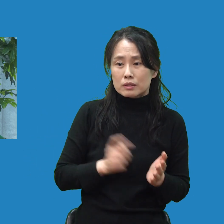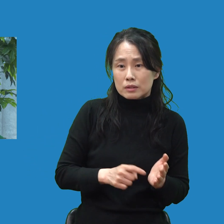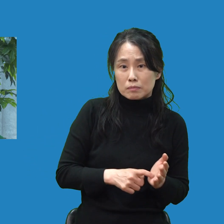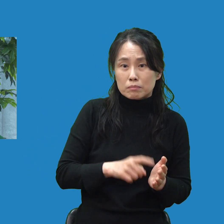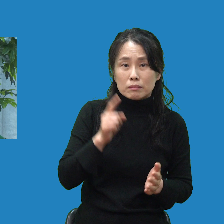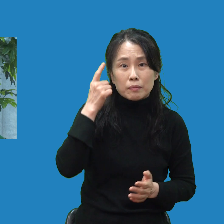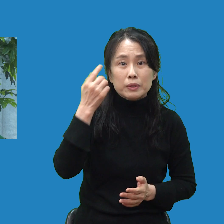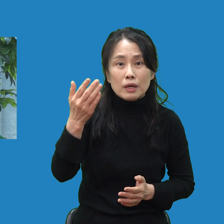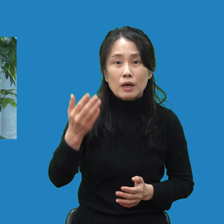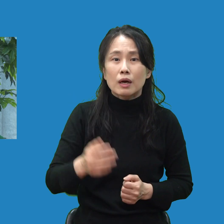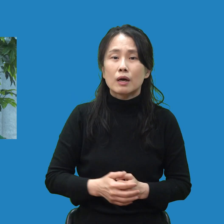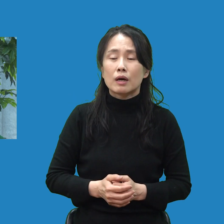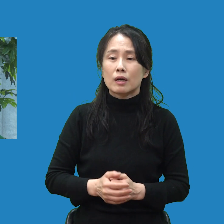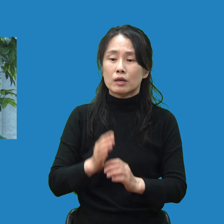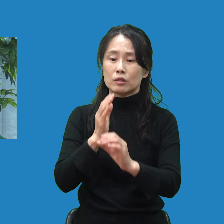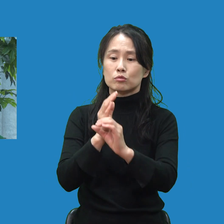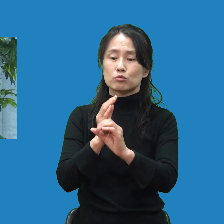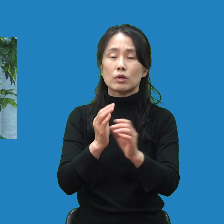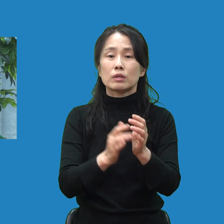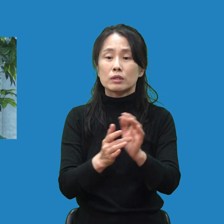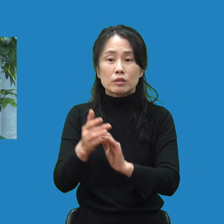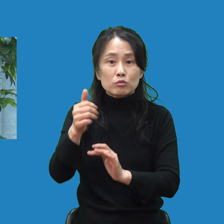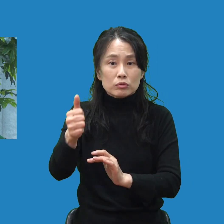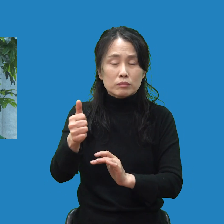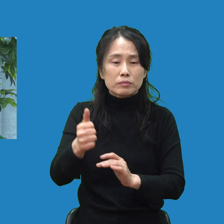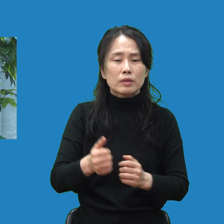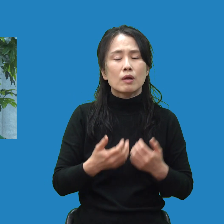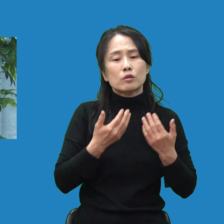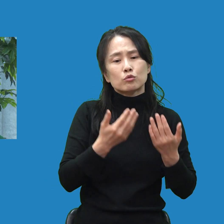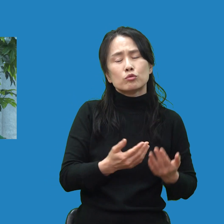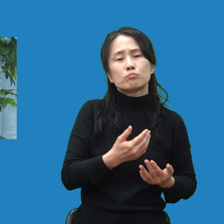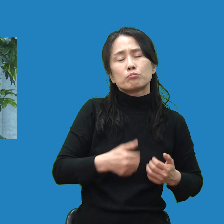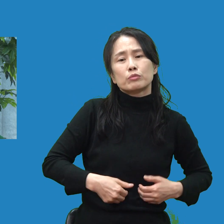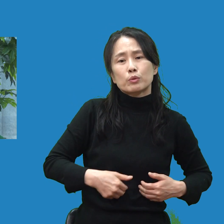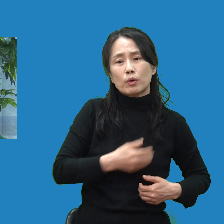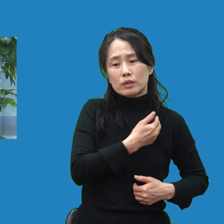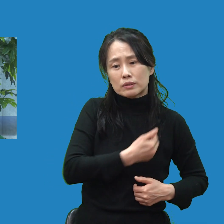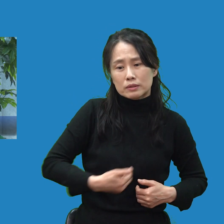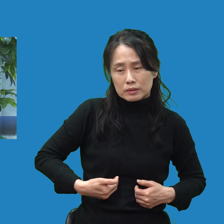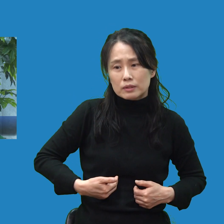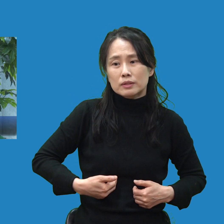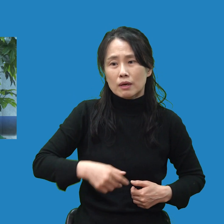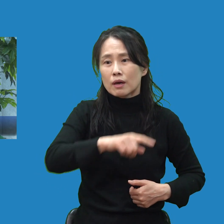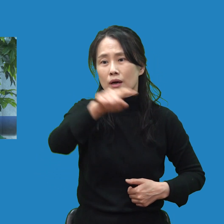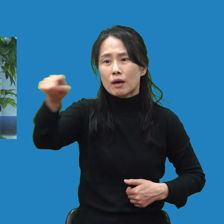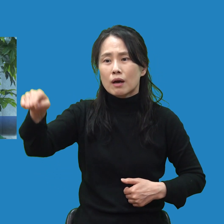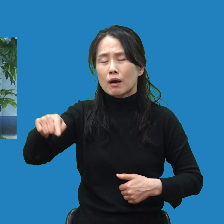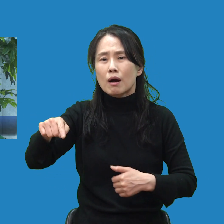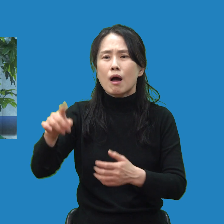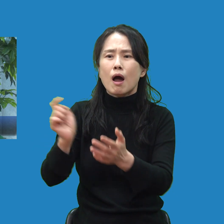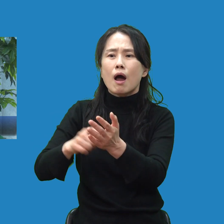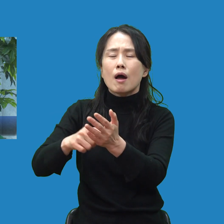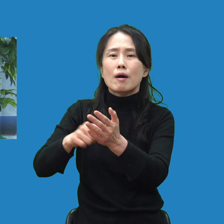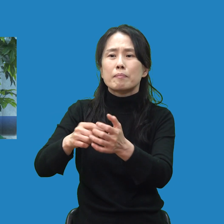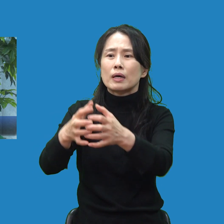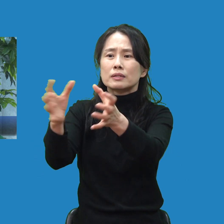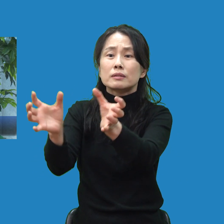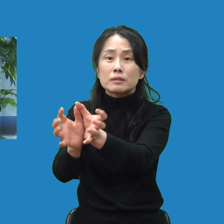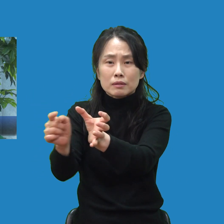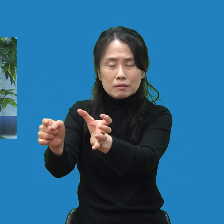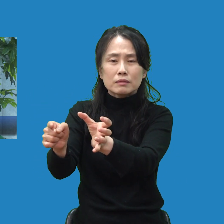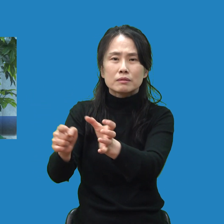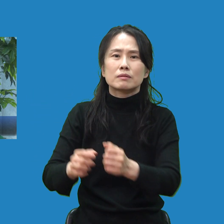예수님을 사이에 두고 무리와 쉼이 필요한 제자들 사이에 아주 미묘한 충돌, 갈등이